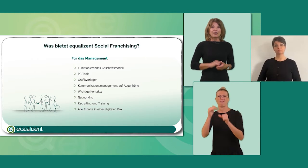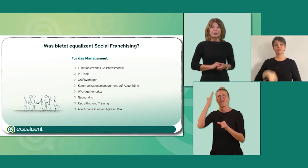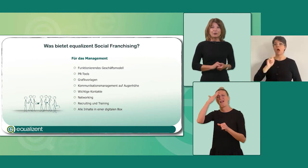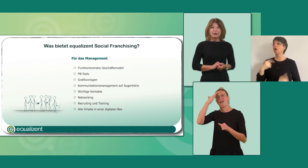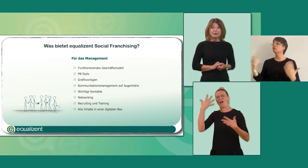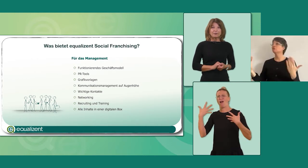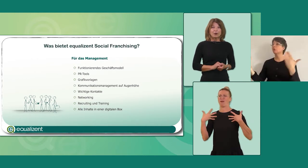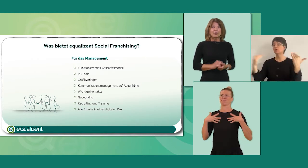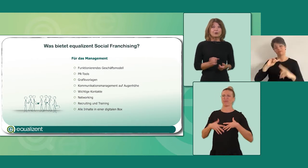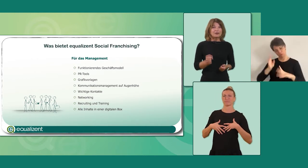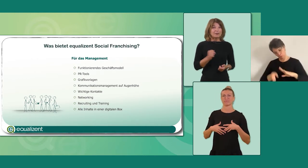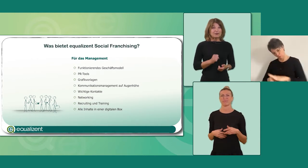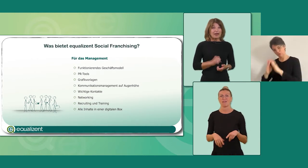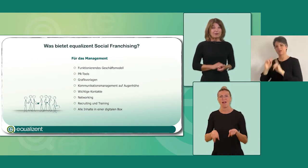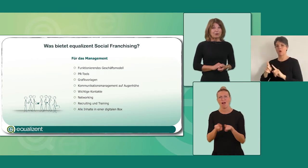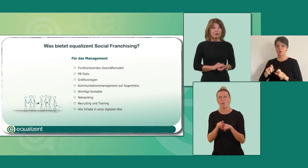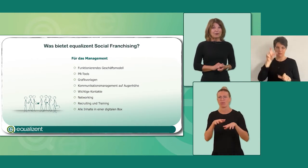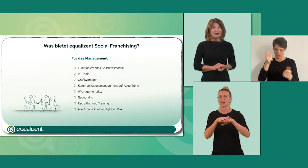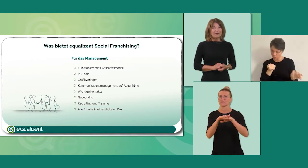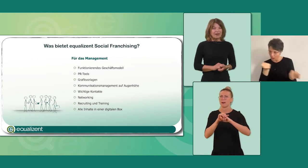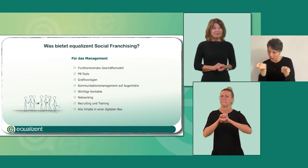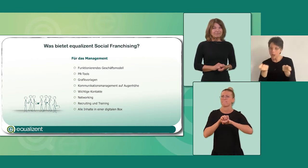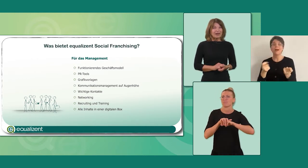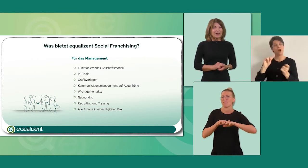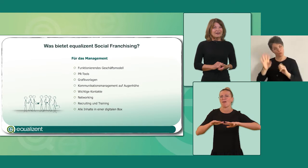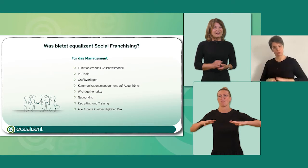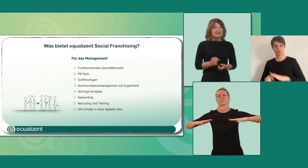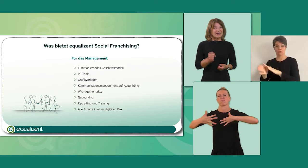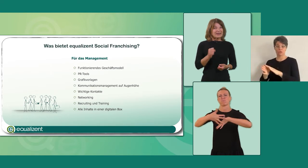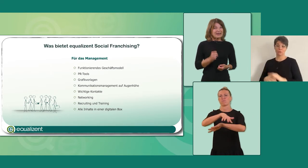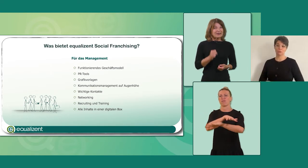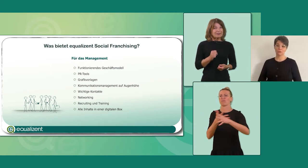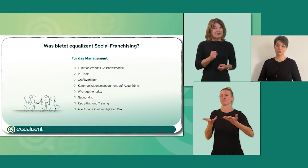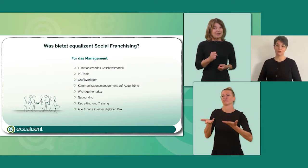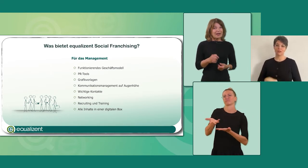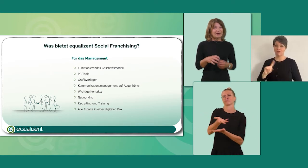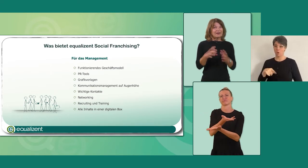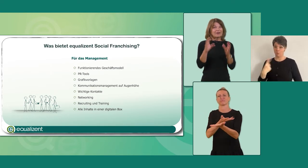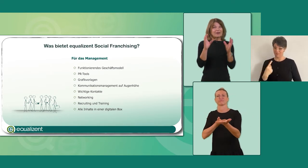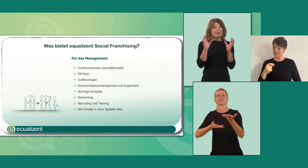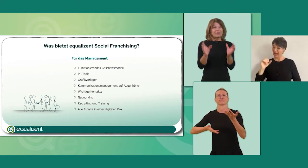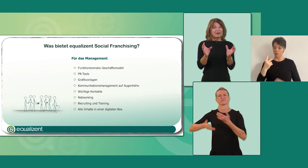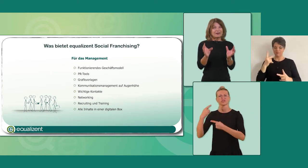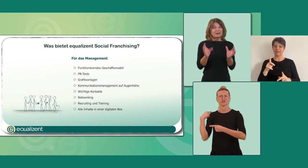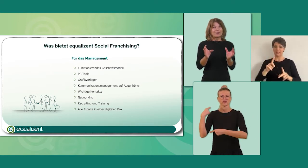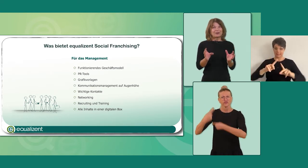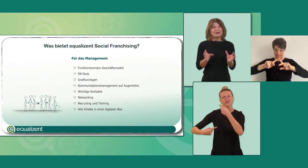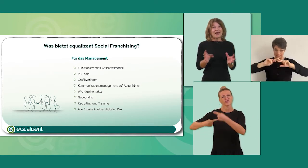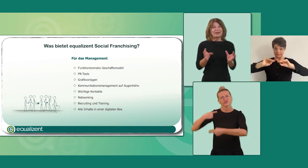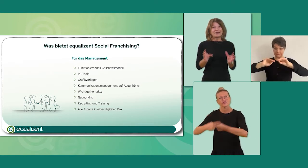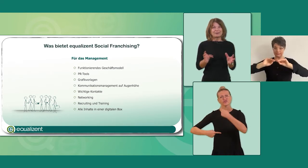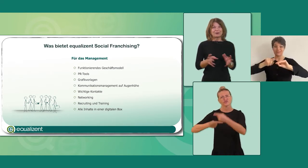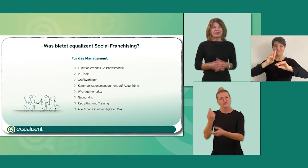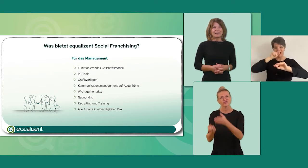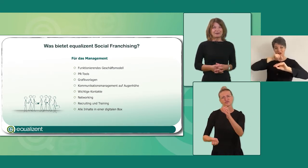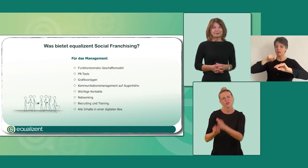im Recruiting und in der Personalführung, weil das trainierende Personal ist das wichtigste Potenzial